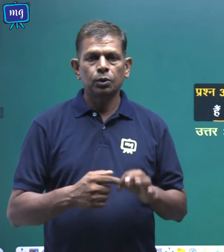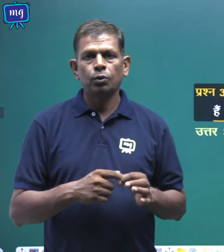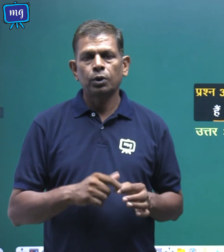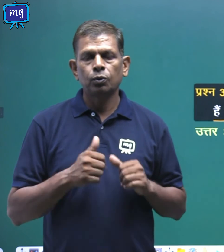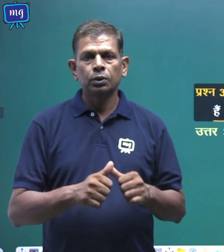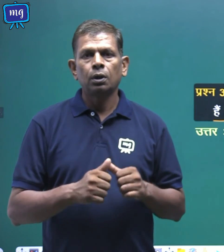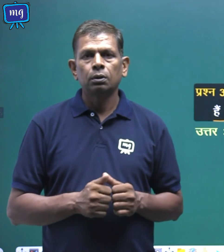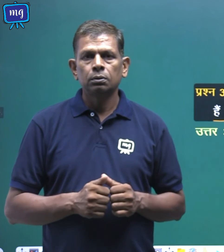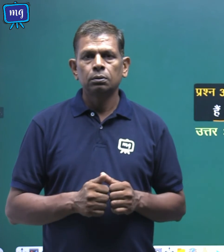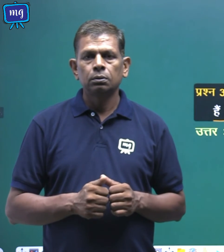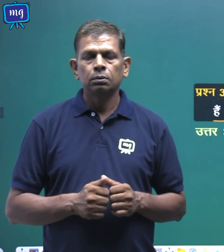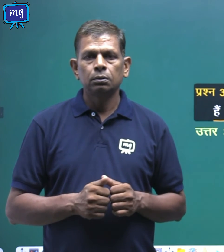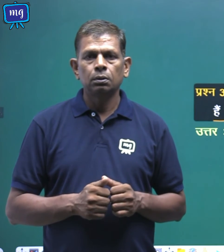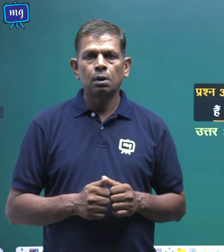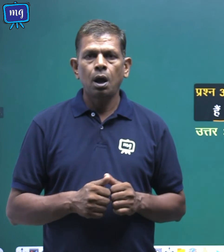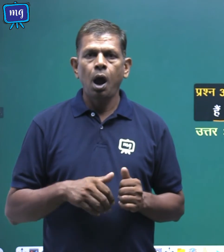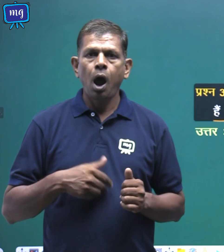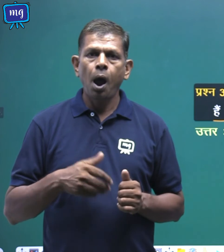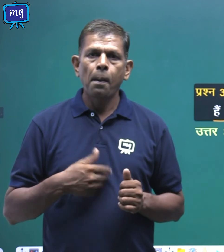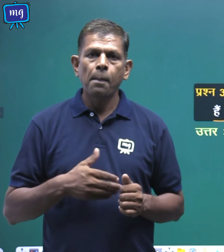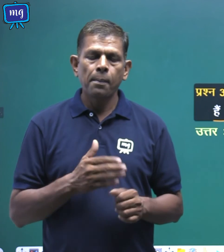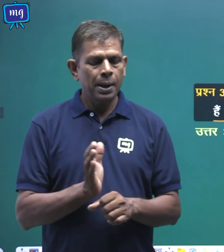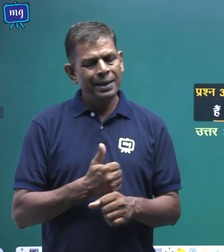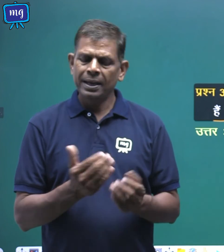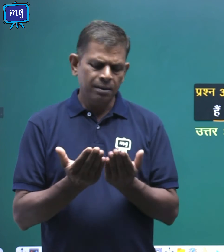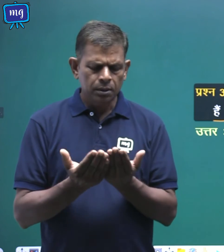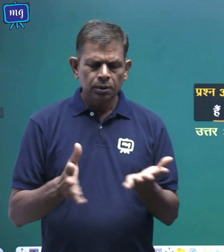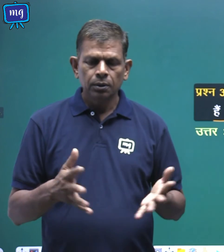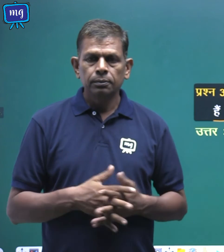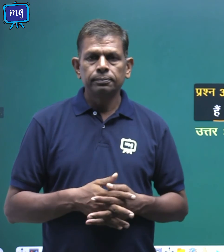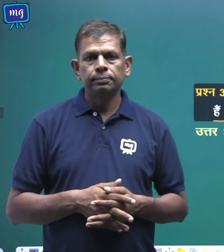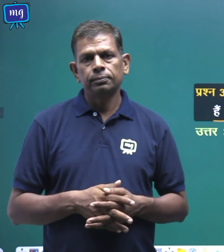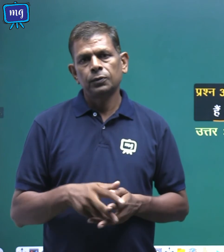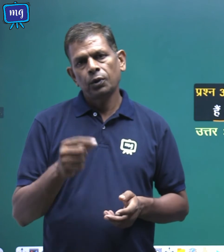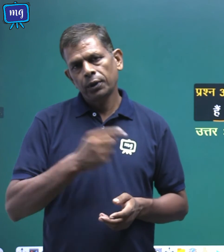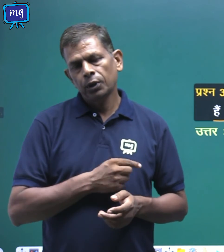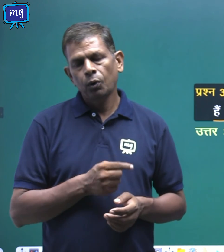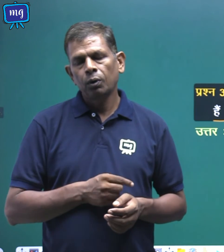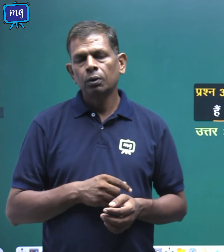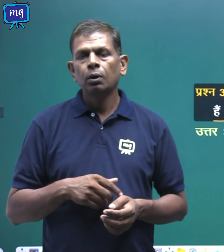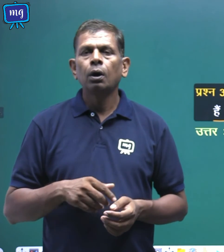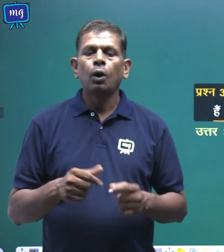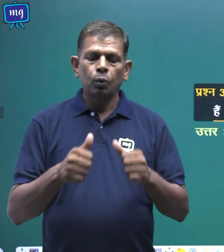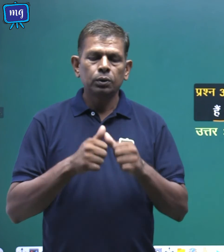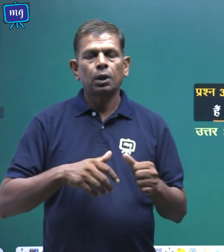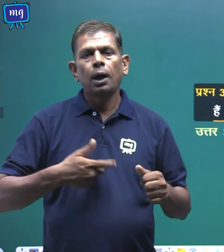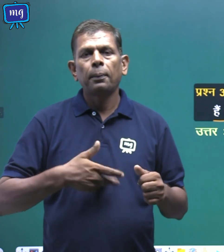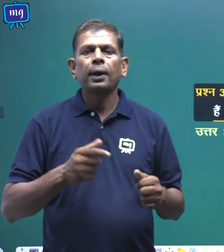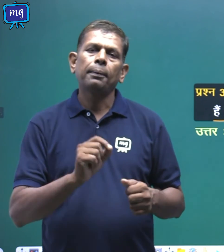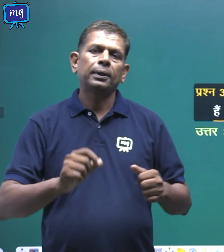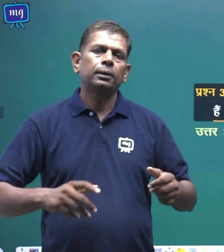उत्तर आप पहले पढ़ ही चुके हो, तो इनके उत्तर आप अपने आप देना।